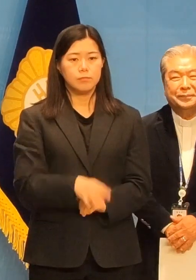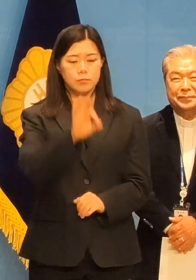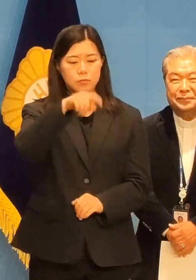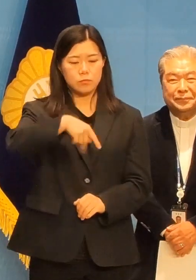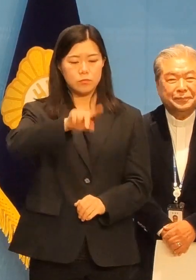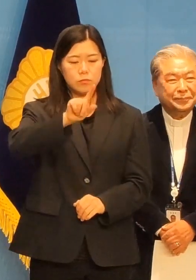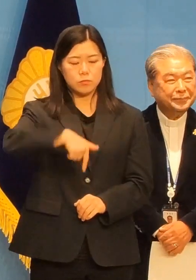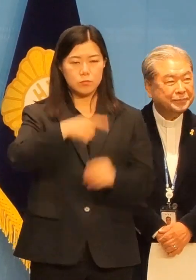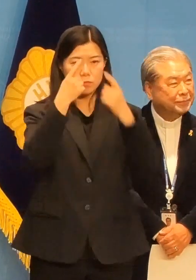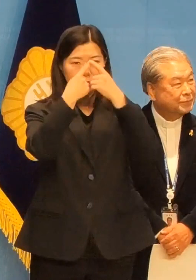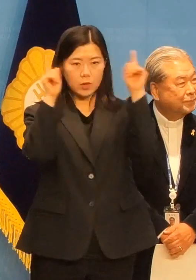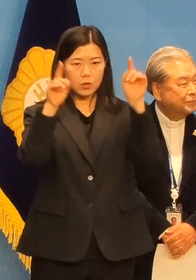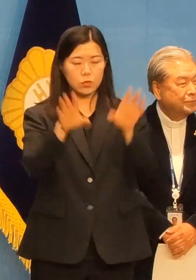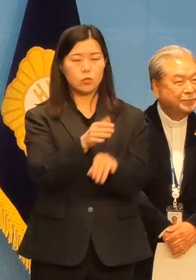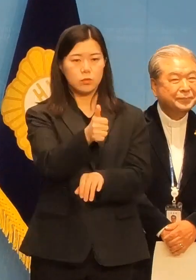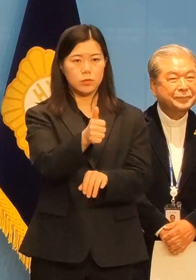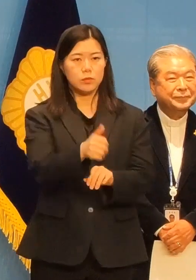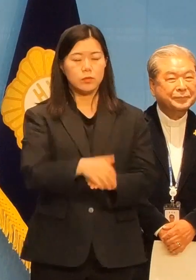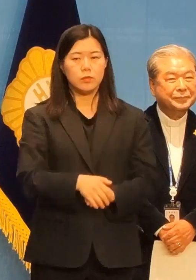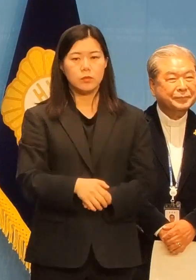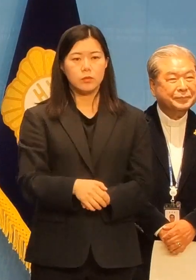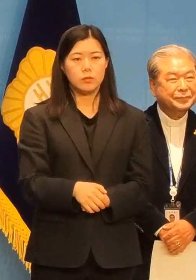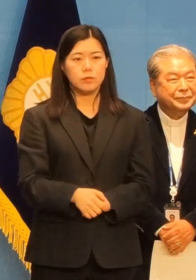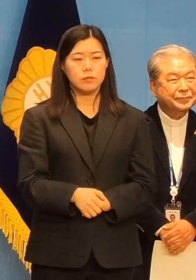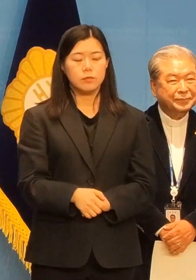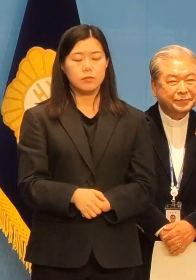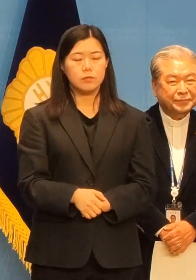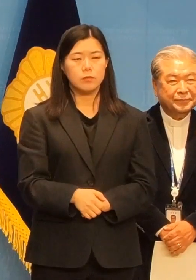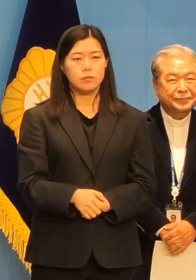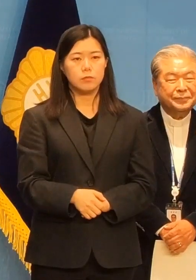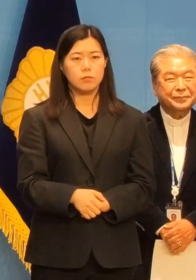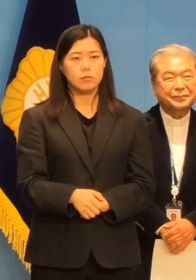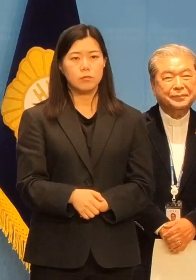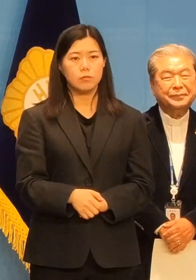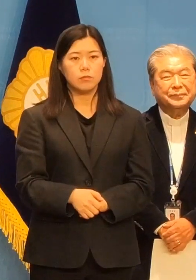우석대학교 명예총장이신 장영달 전 국회의원님 함께하고 계십니다.